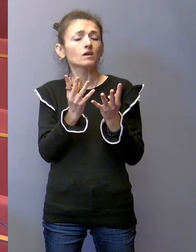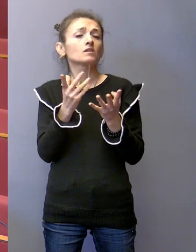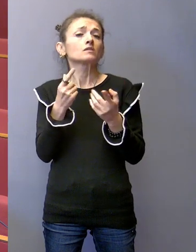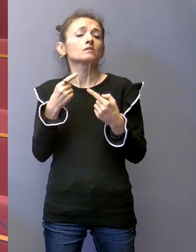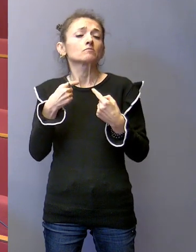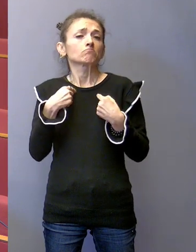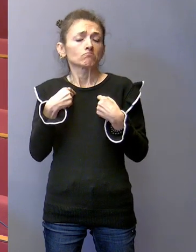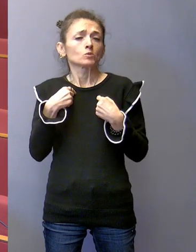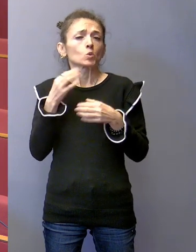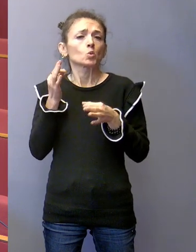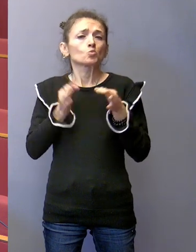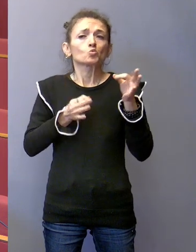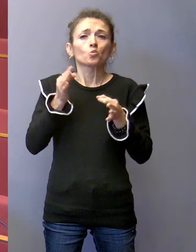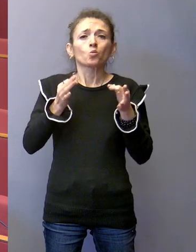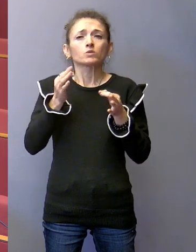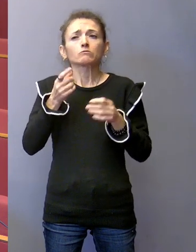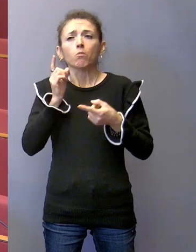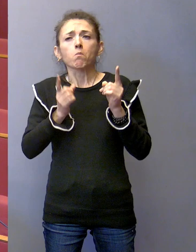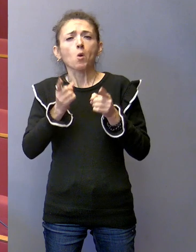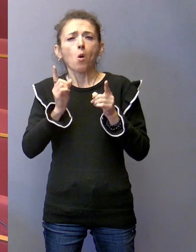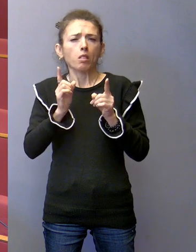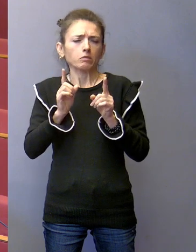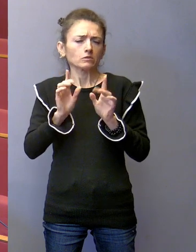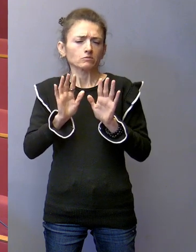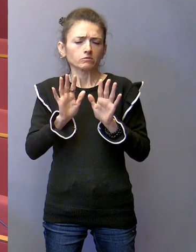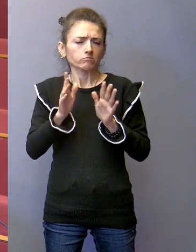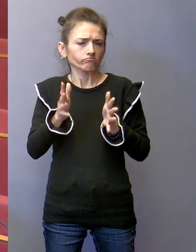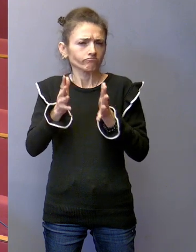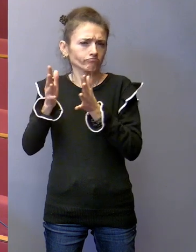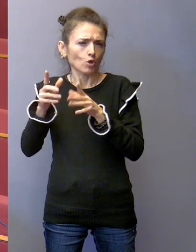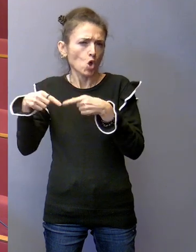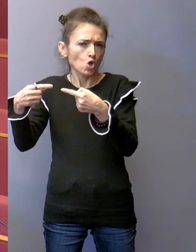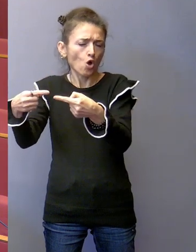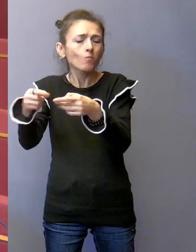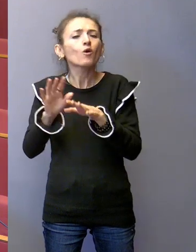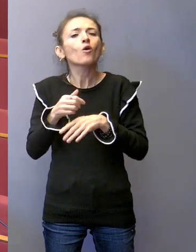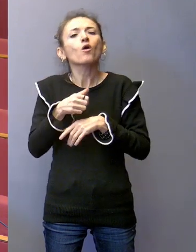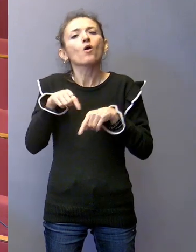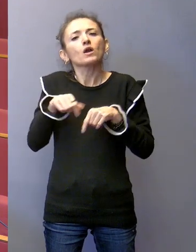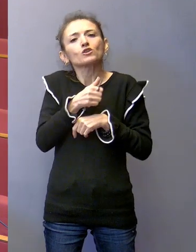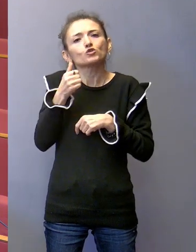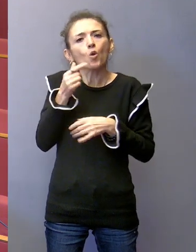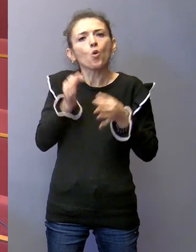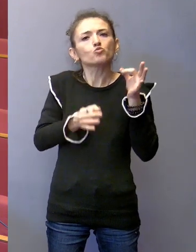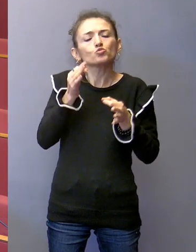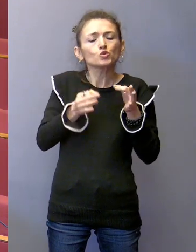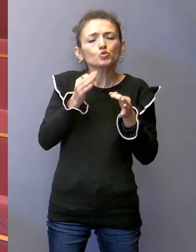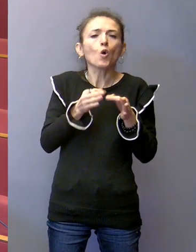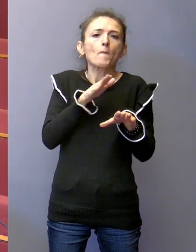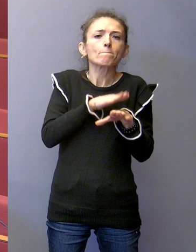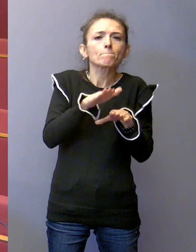giudizi politici ci arriveranno dopo ma adesso diciamo c'è un giudizio di metodo e in parte anche di merito